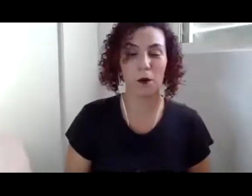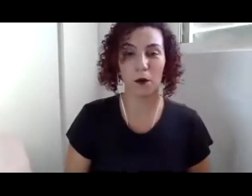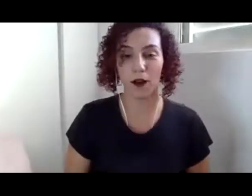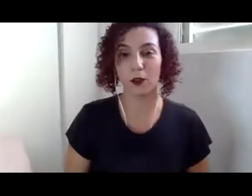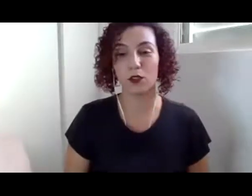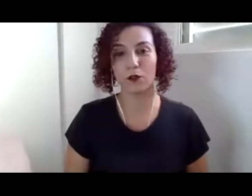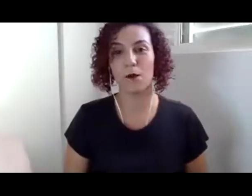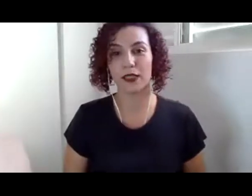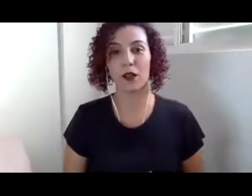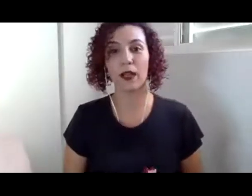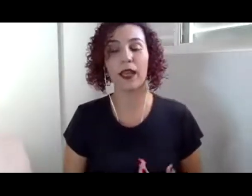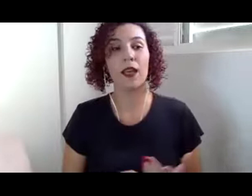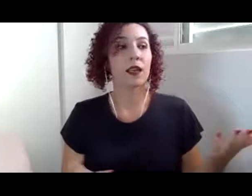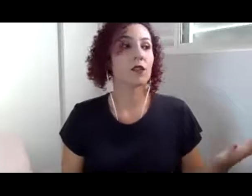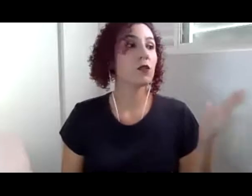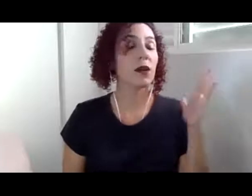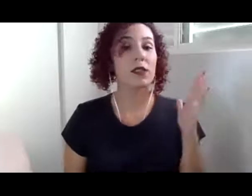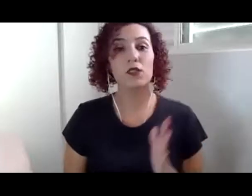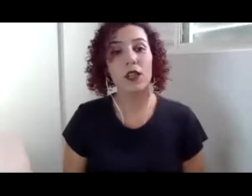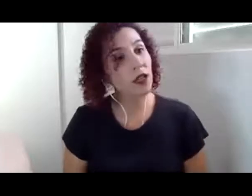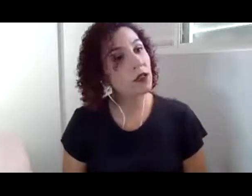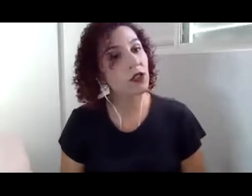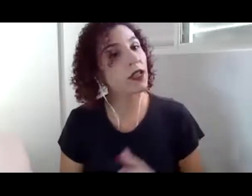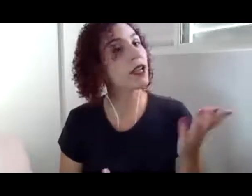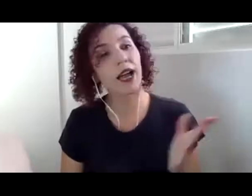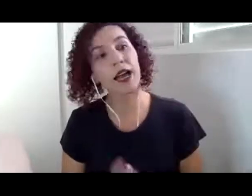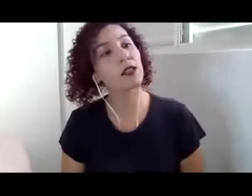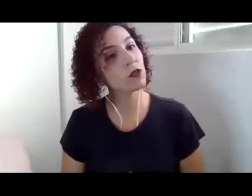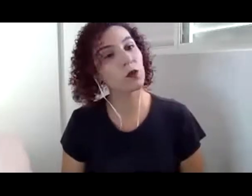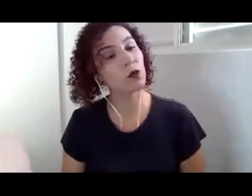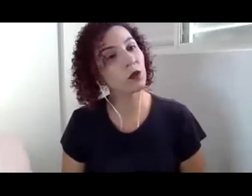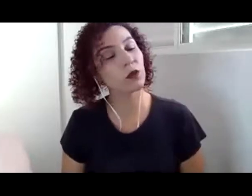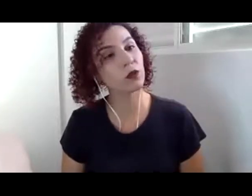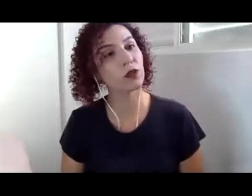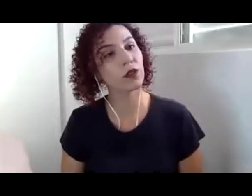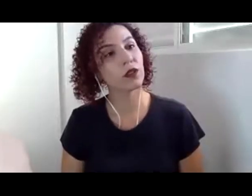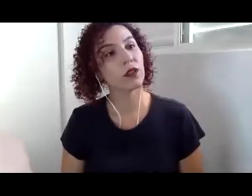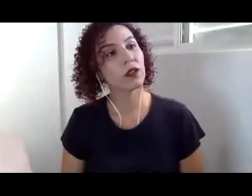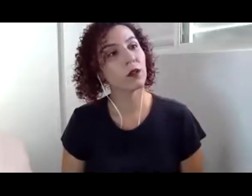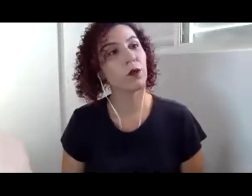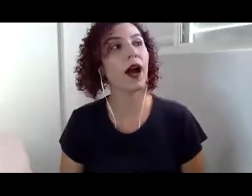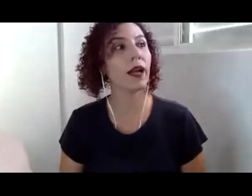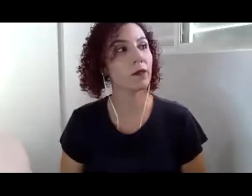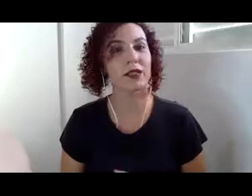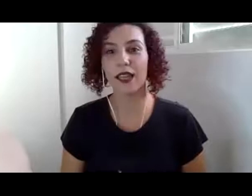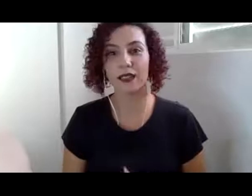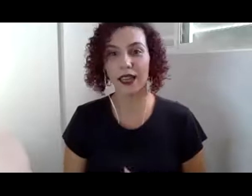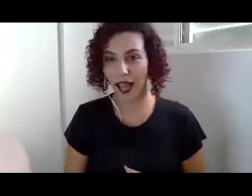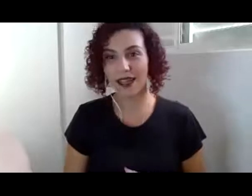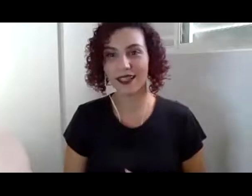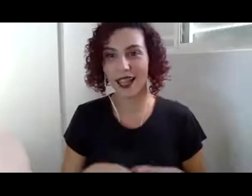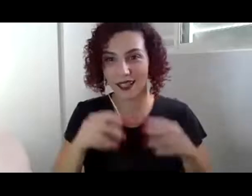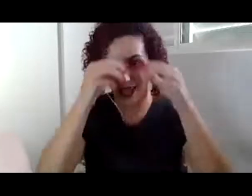como eu disse, é por falta de informação, né? Que a gente, mas gente, nem tem cara de surdo. Uai, mas tem